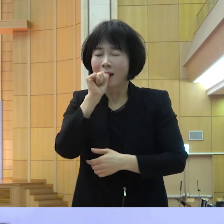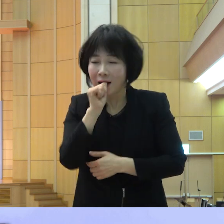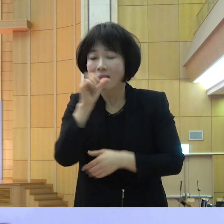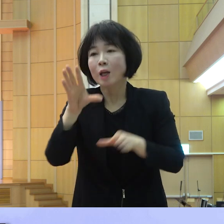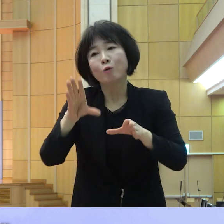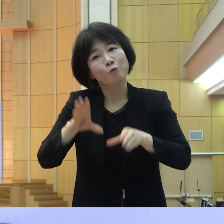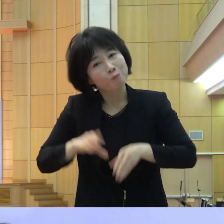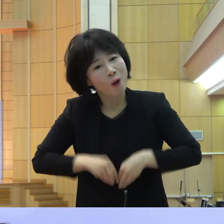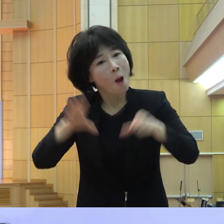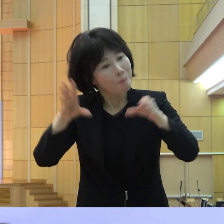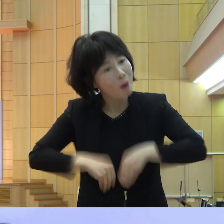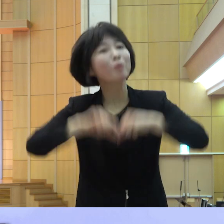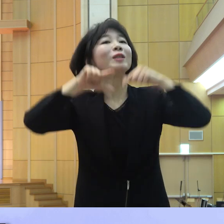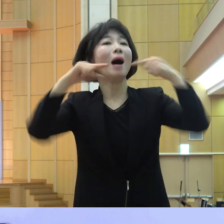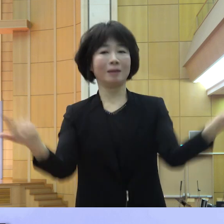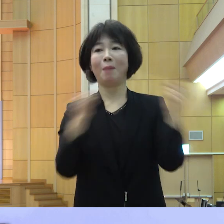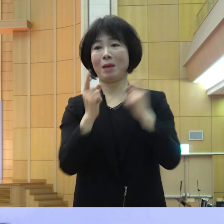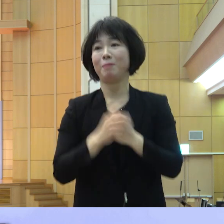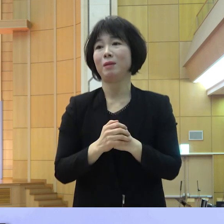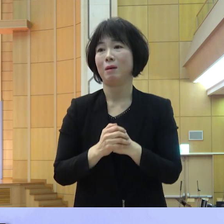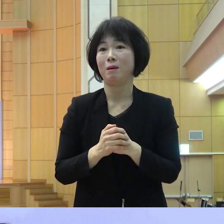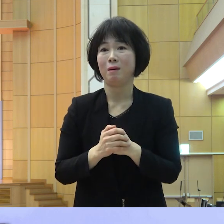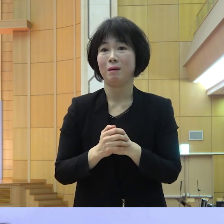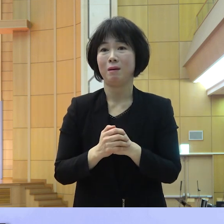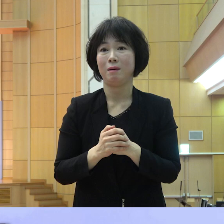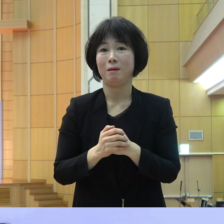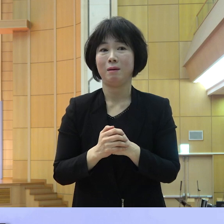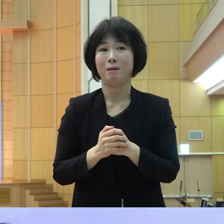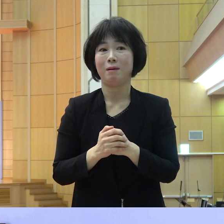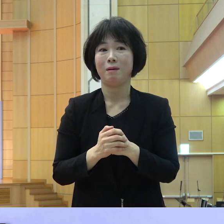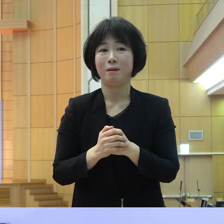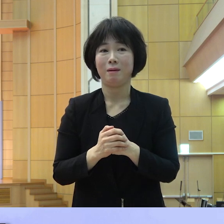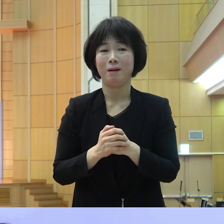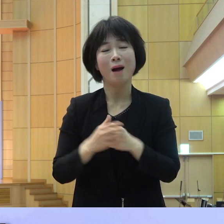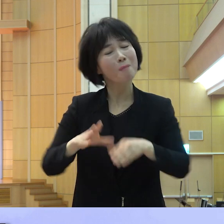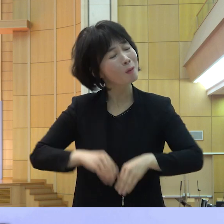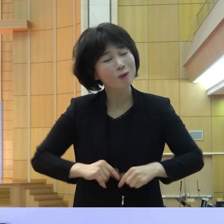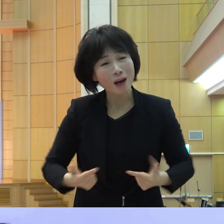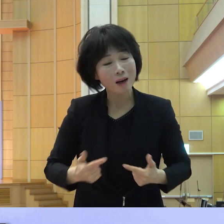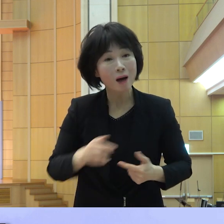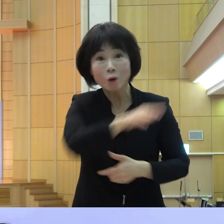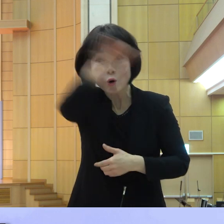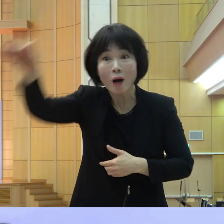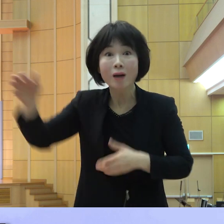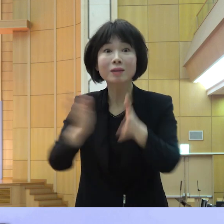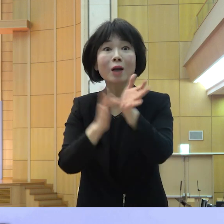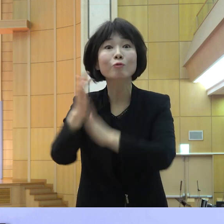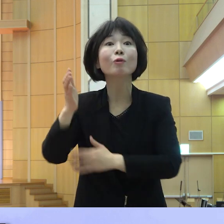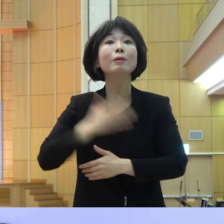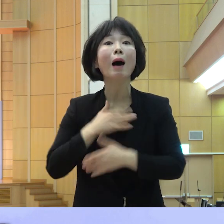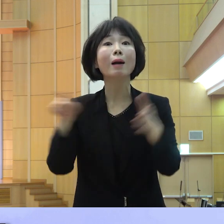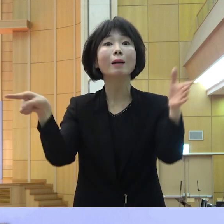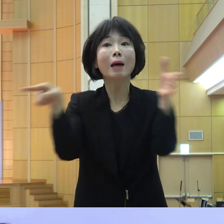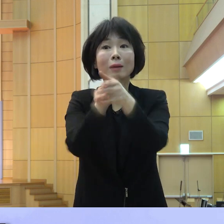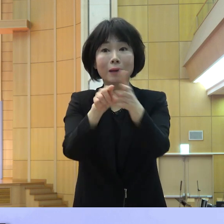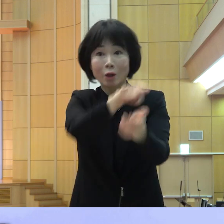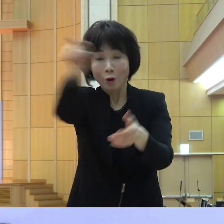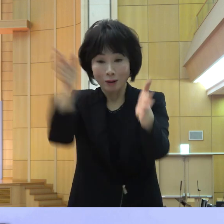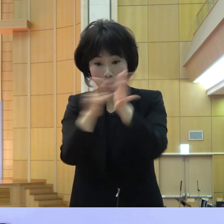말은 떡이 없으면 굶주리잖아요. 영적으로. 줄이지 아니할 터이요. 나를 믿는 자는, 예수님을 믿는